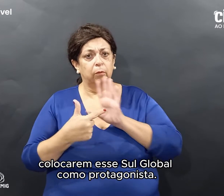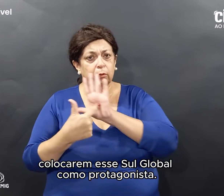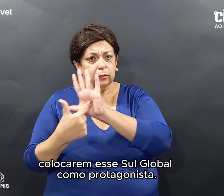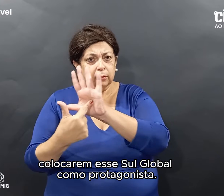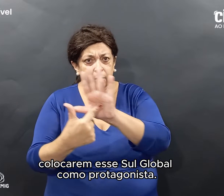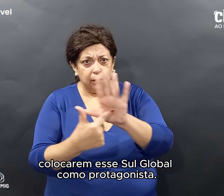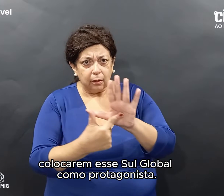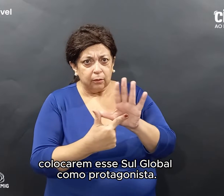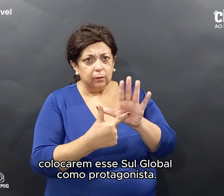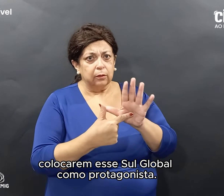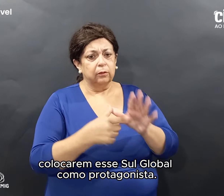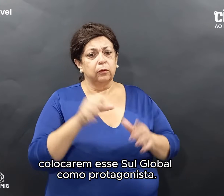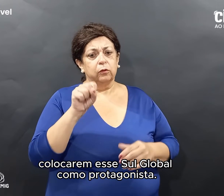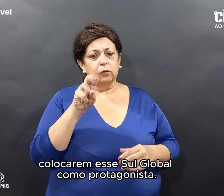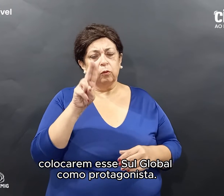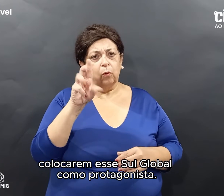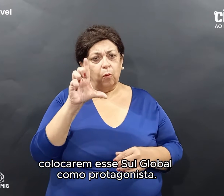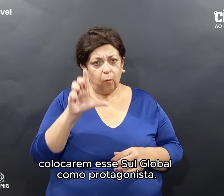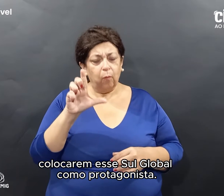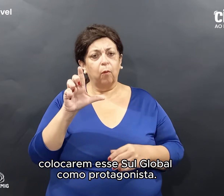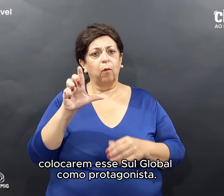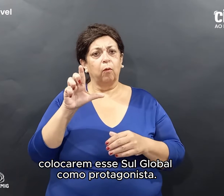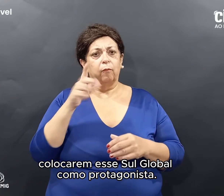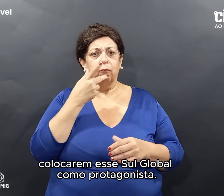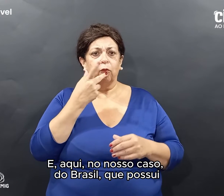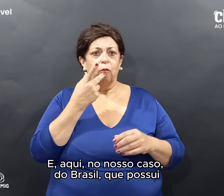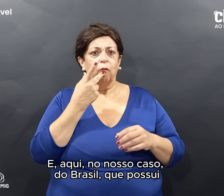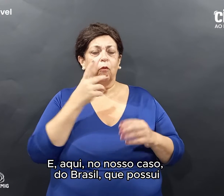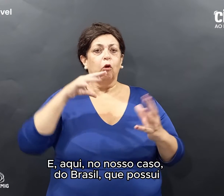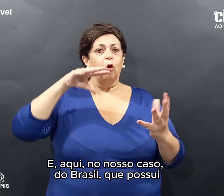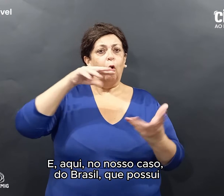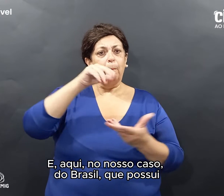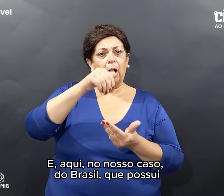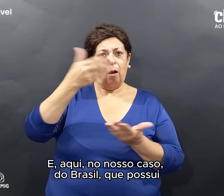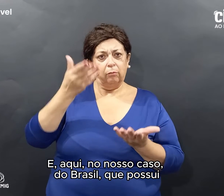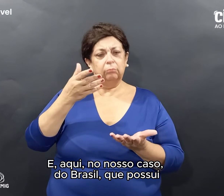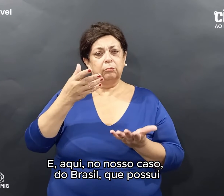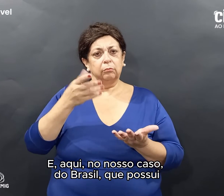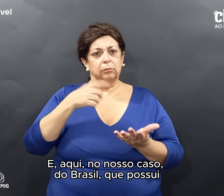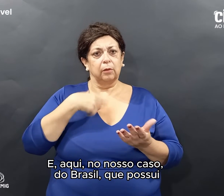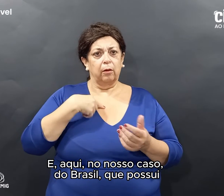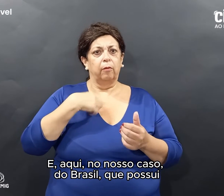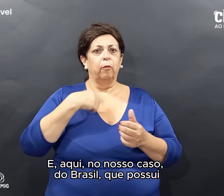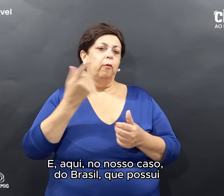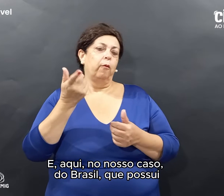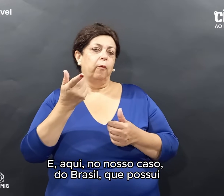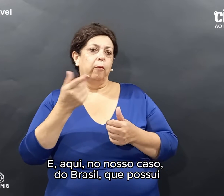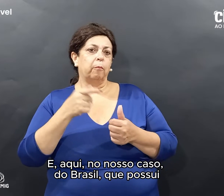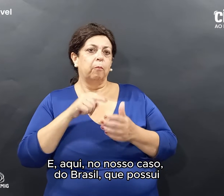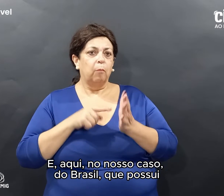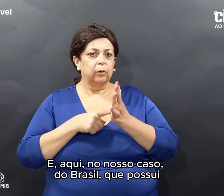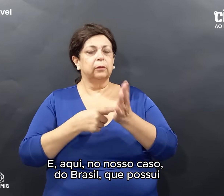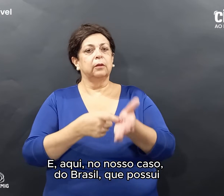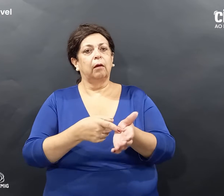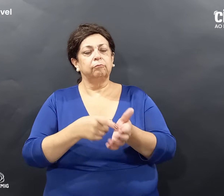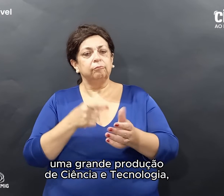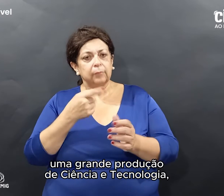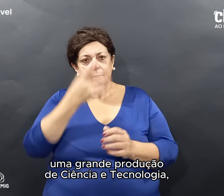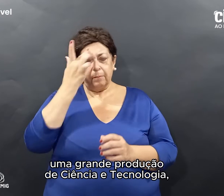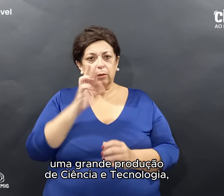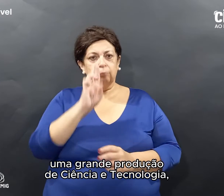esse sul global como protagonista, né? E aqui no nosso caso, né, do Brasil, que